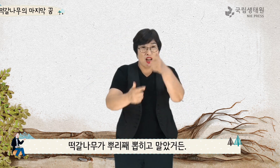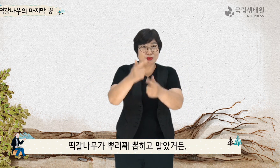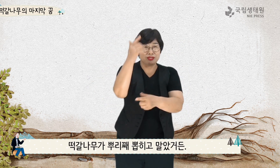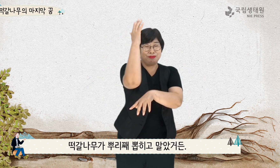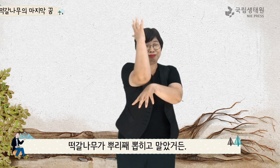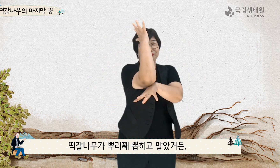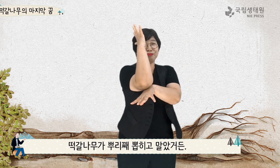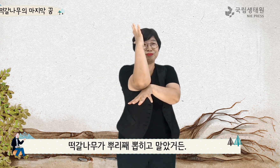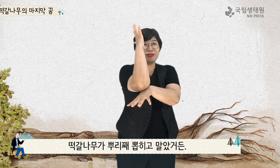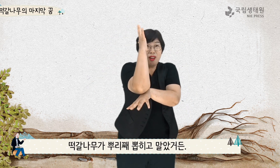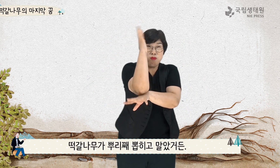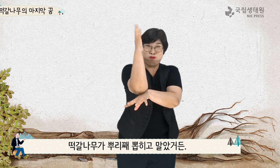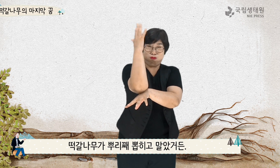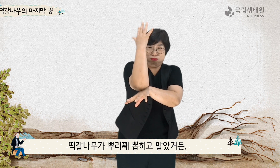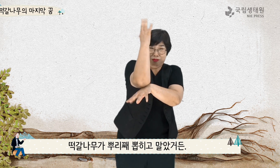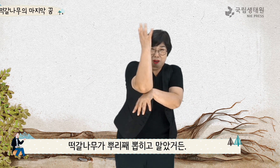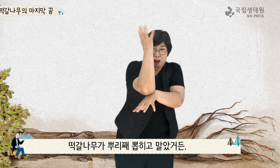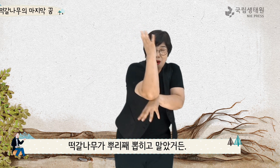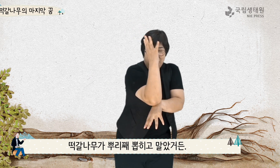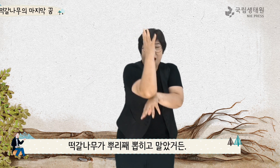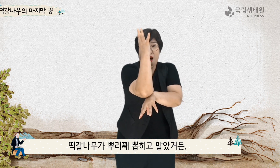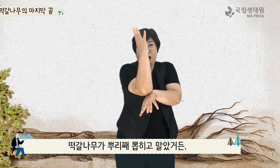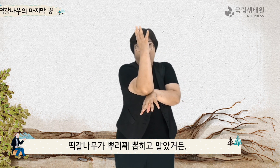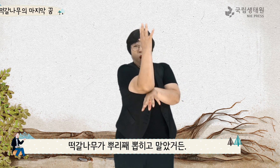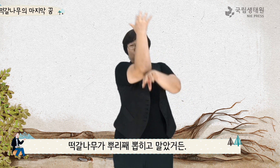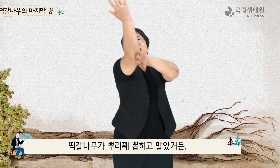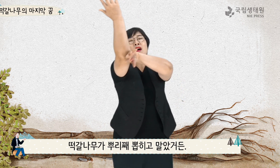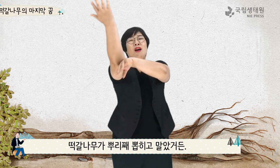떡갈나무가 뿌리채 뽑히고 말았거든.